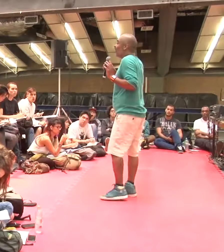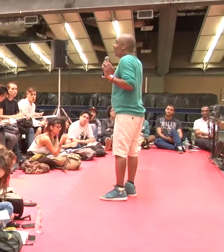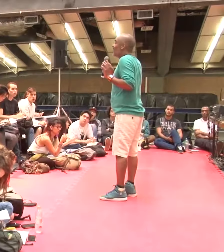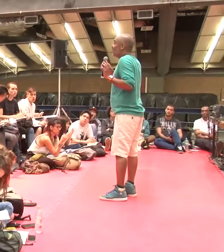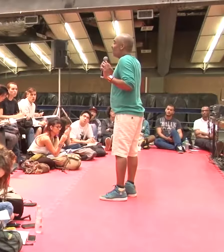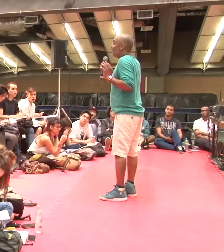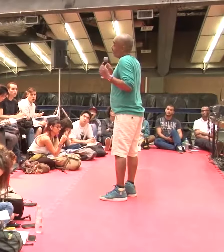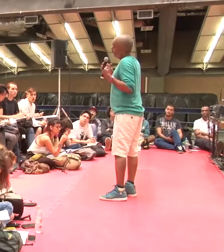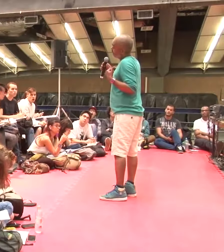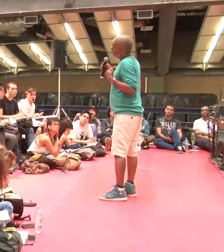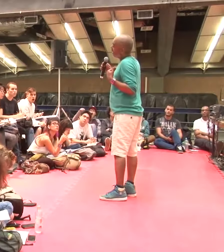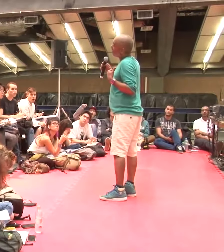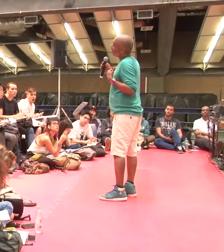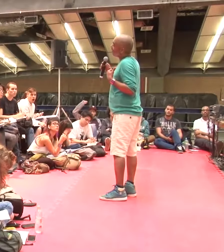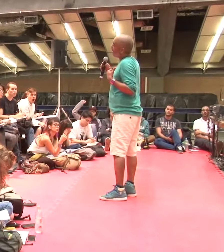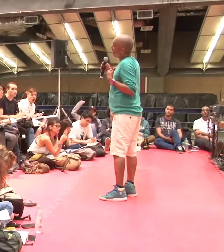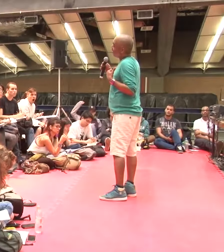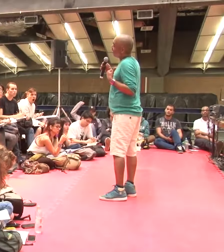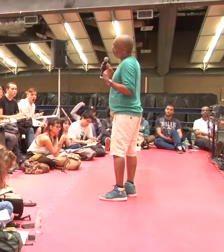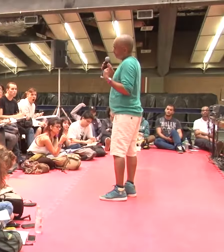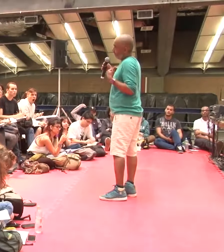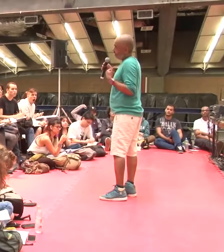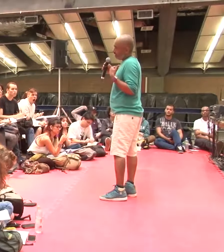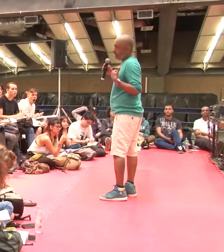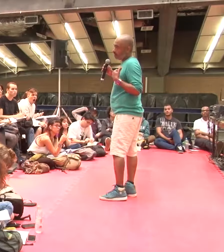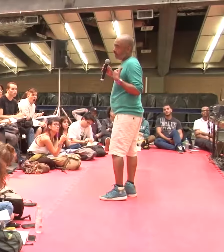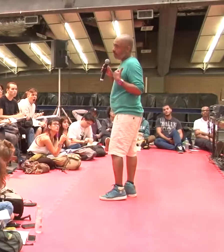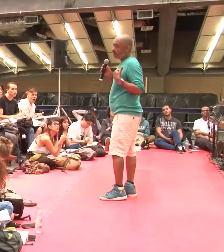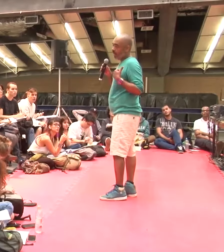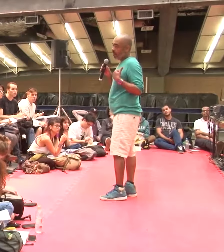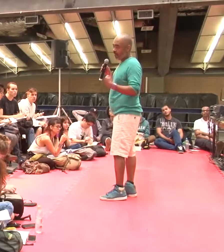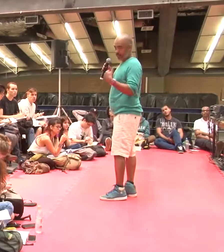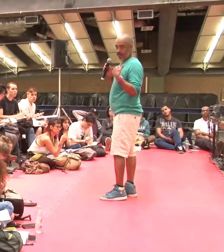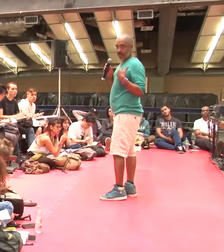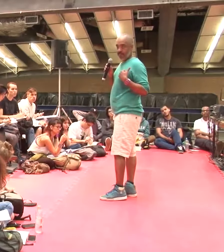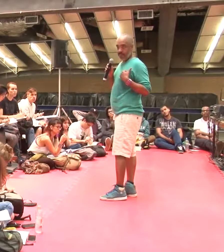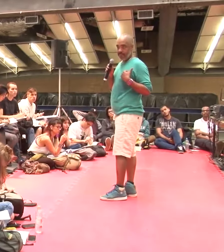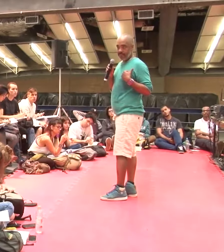envolve o quê? Tendo uma escrava dentro de casa, né, e tratando-a como tal,